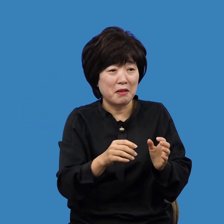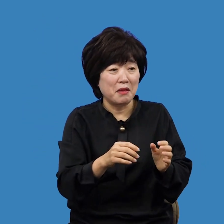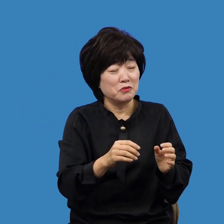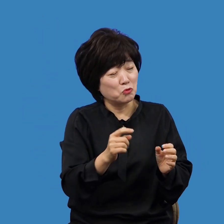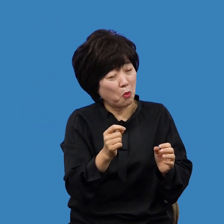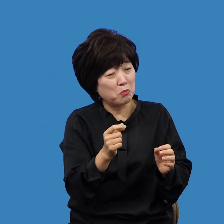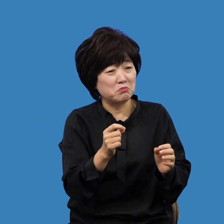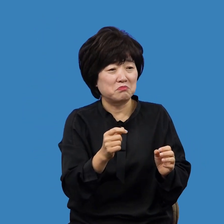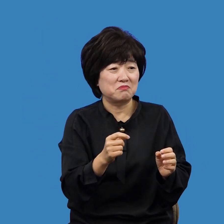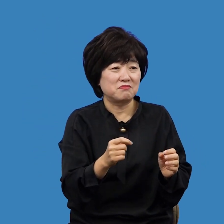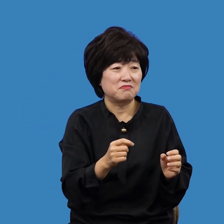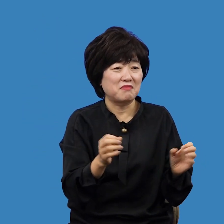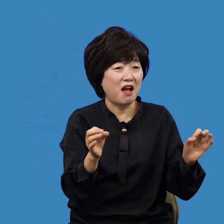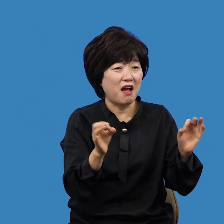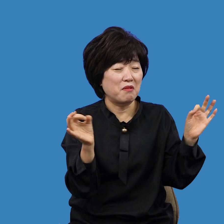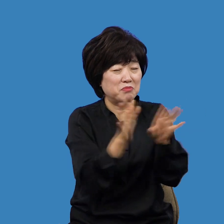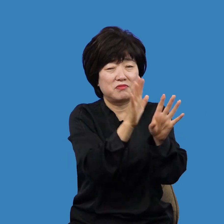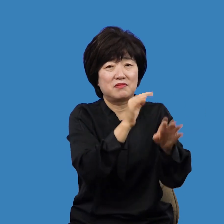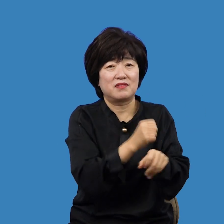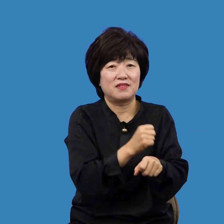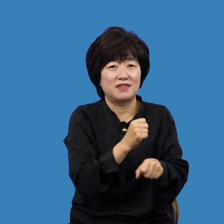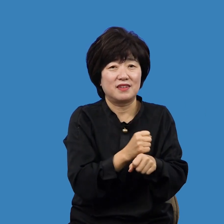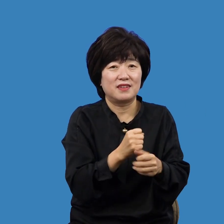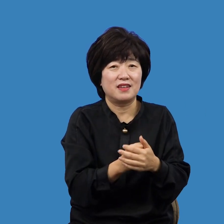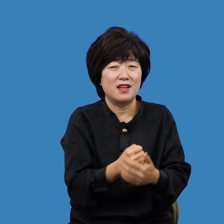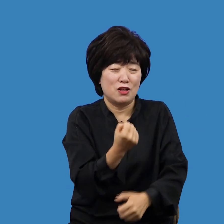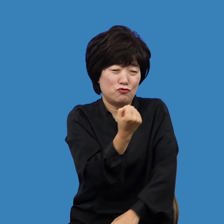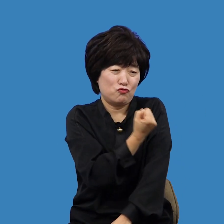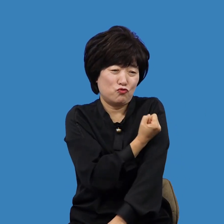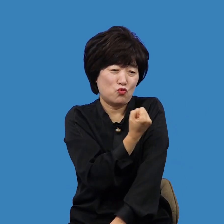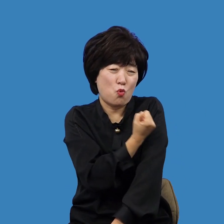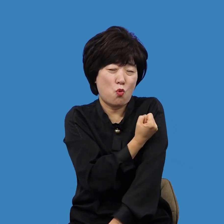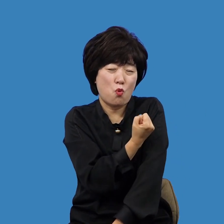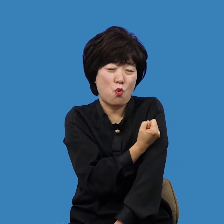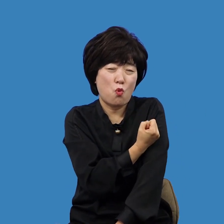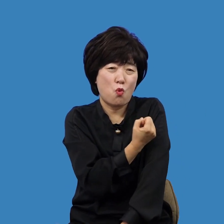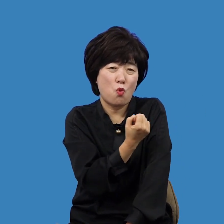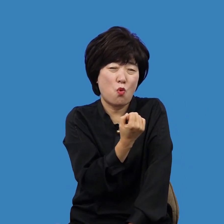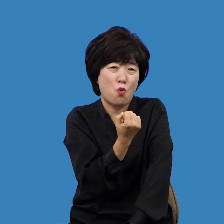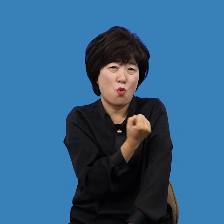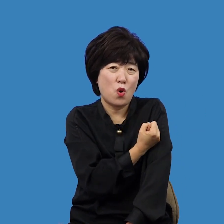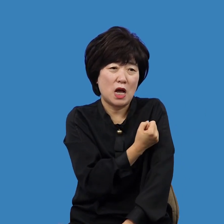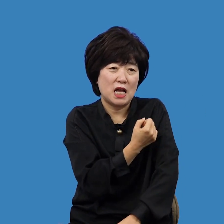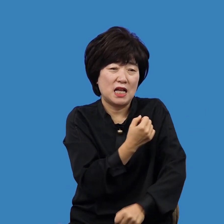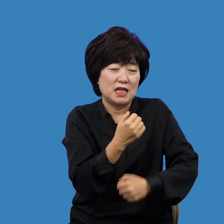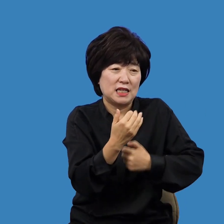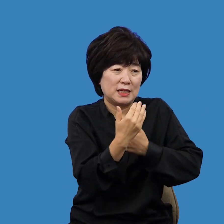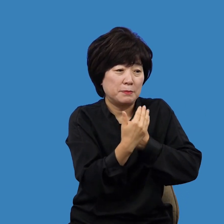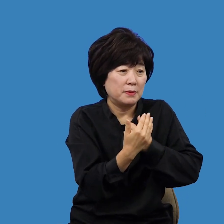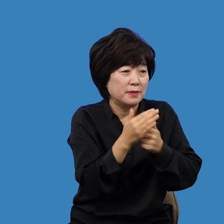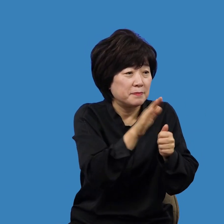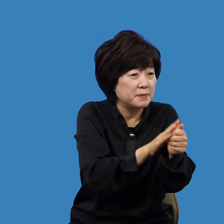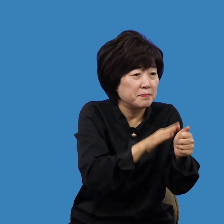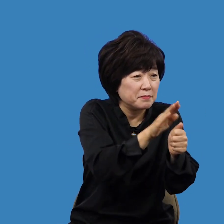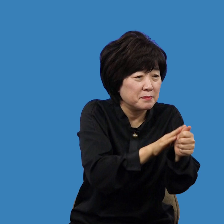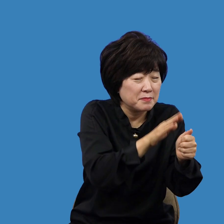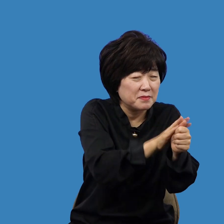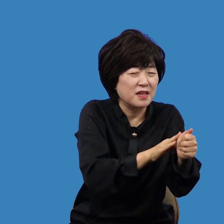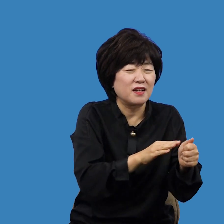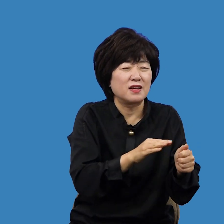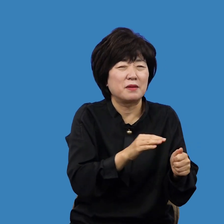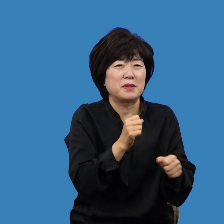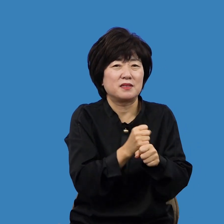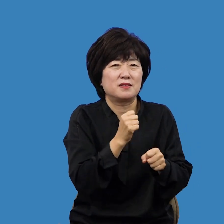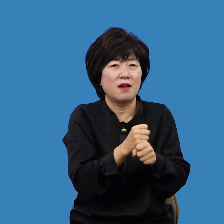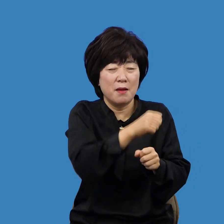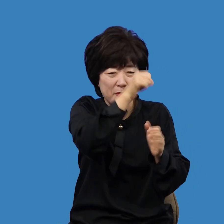것이 아니라 사람의 칭찬에 중독시켜. 그래서 사람의 비위 맞추는 사람을 만들어. 그래서 평생을